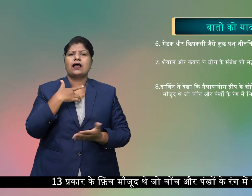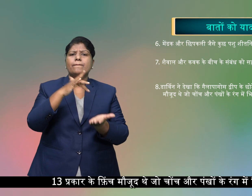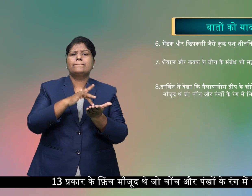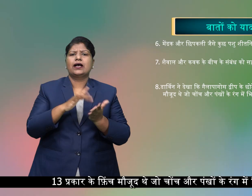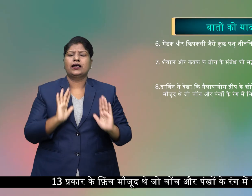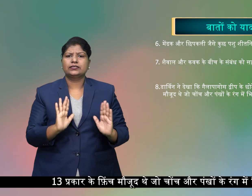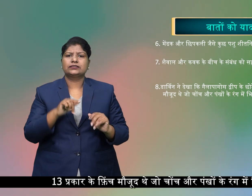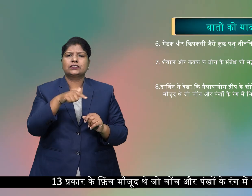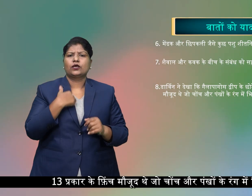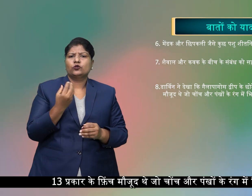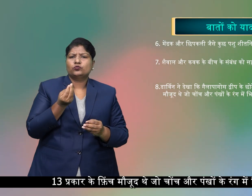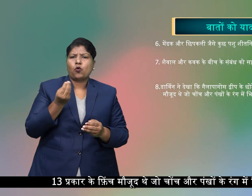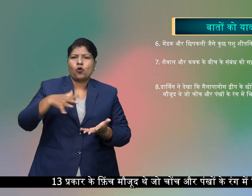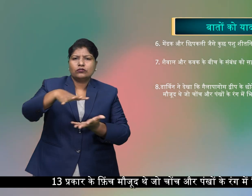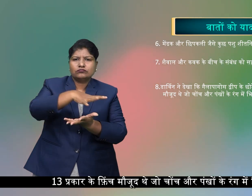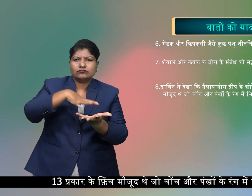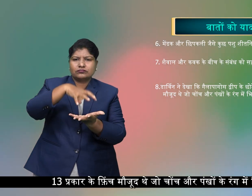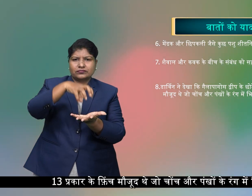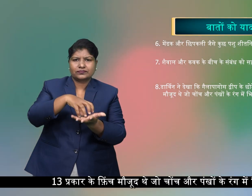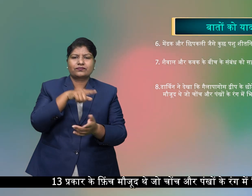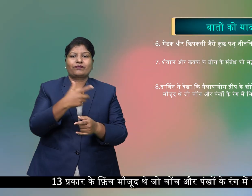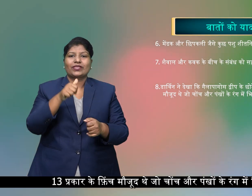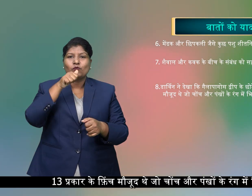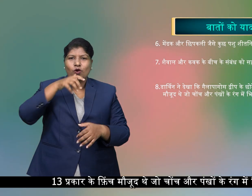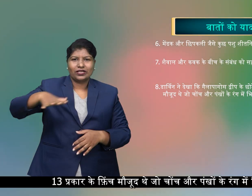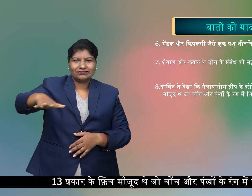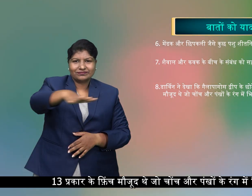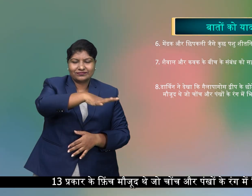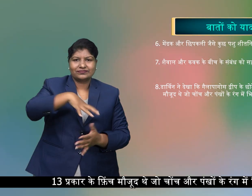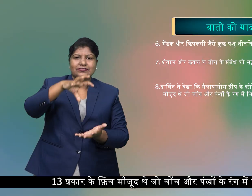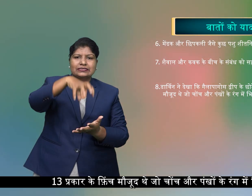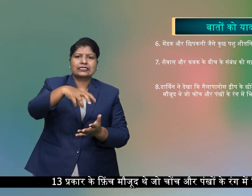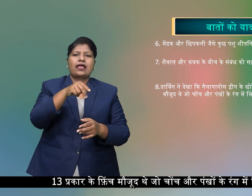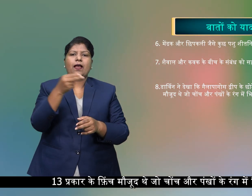फ्रिंच मौजूद थे जो चोंच और पंखों के रंग में भिन्न थे।